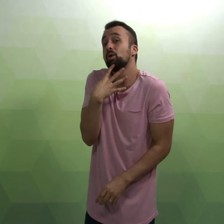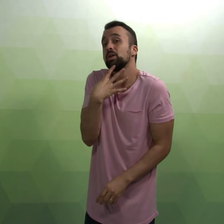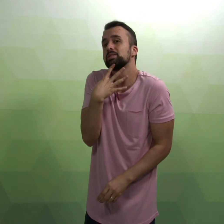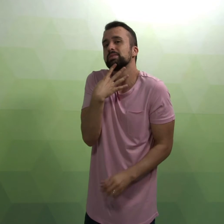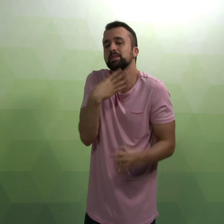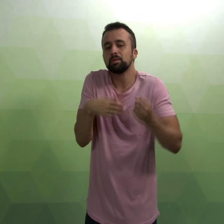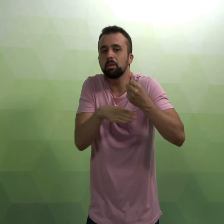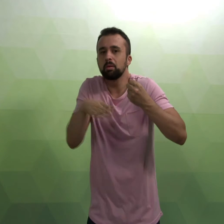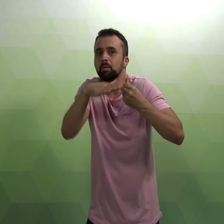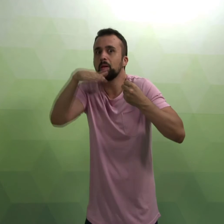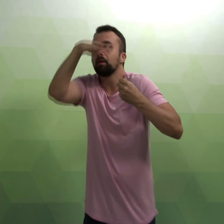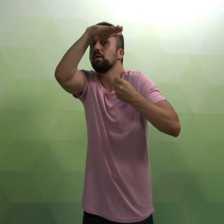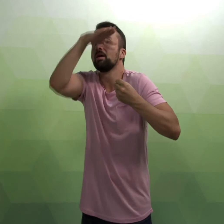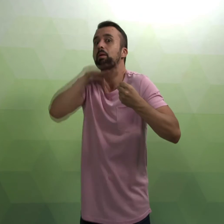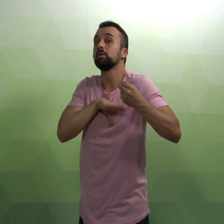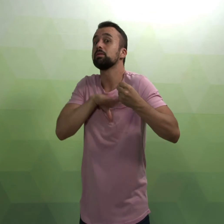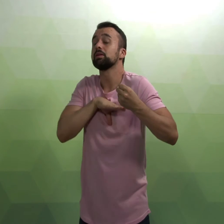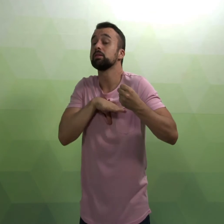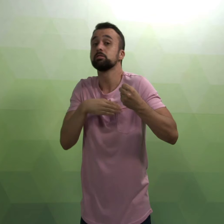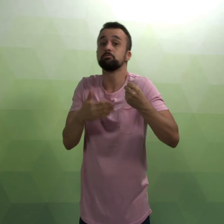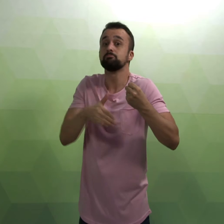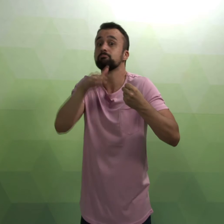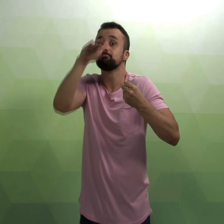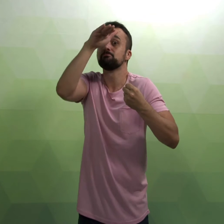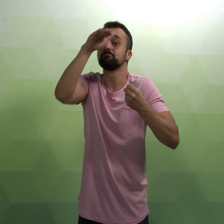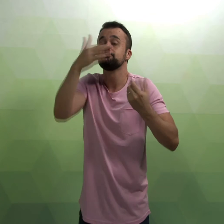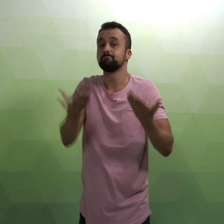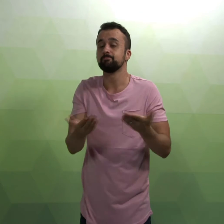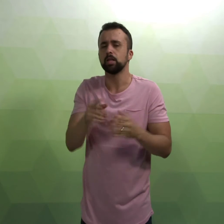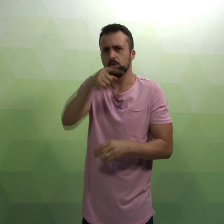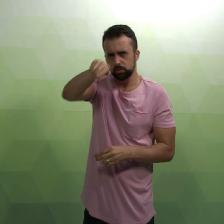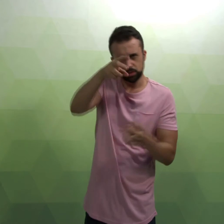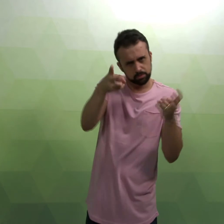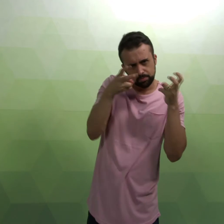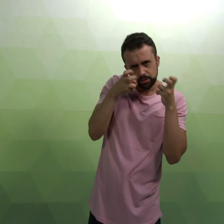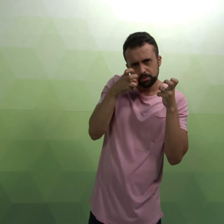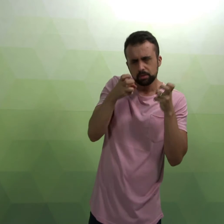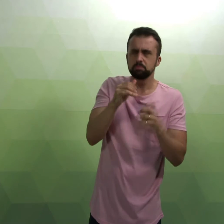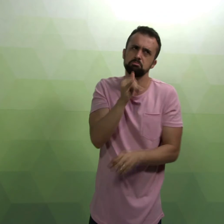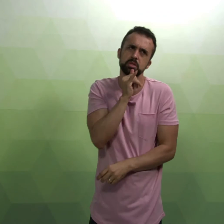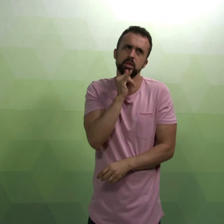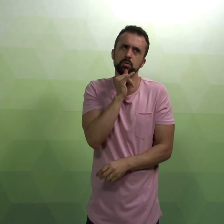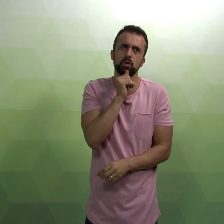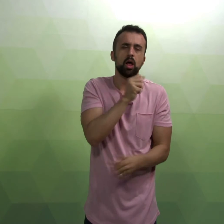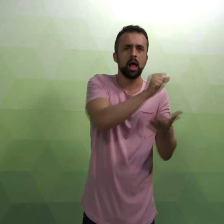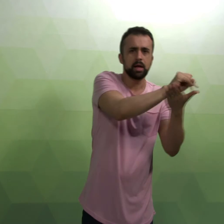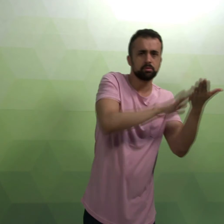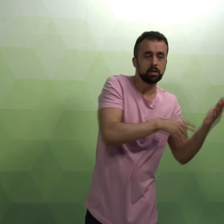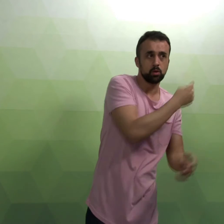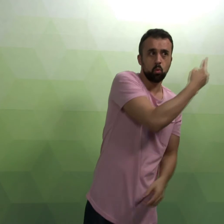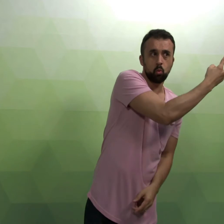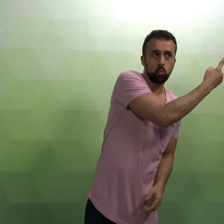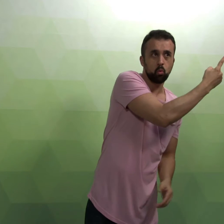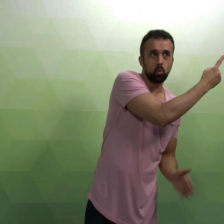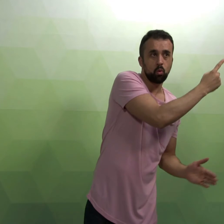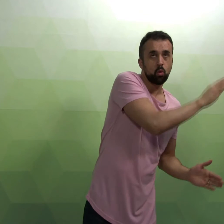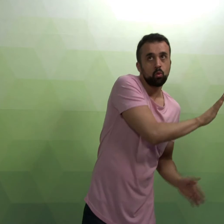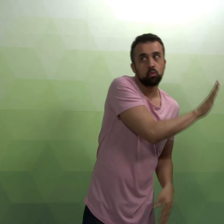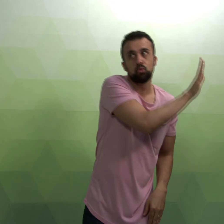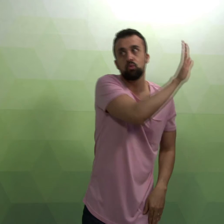especialmente em relação ao seu nível de conhecimento em português. Porque vocês perceberam que da